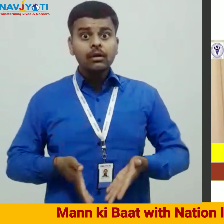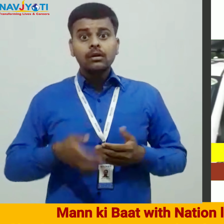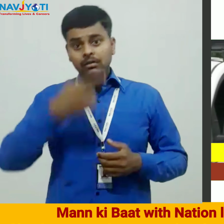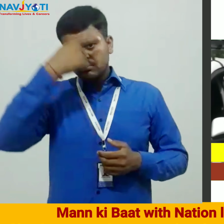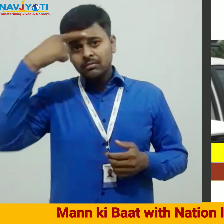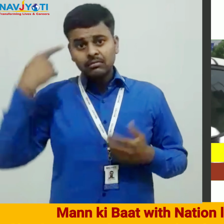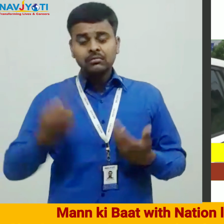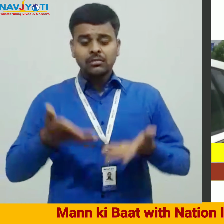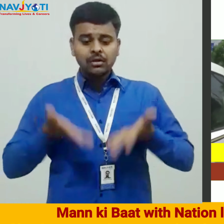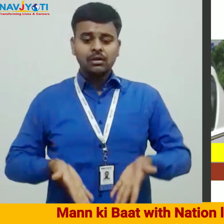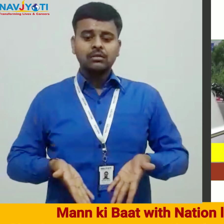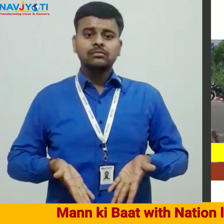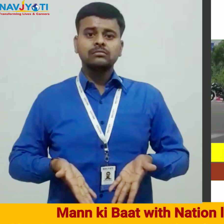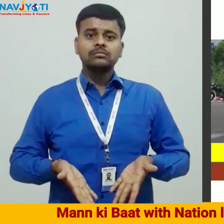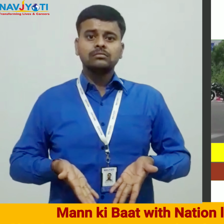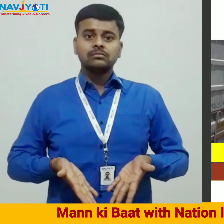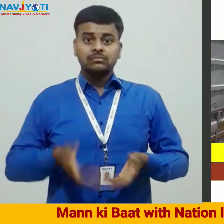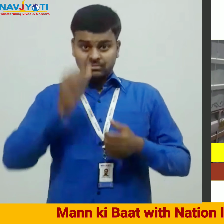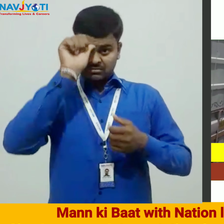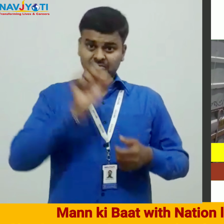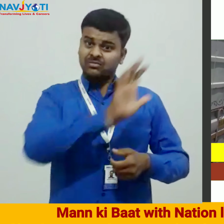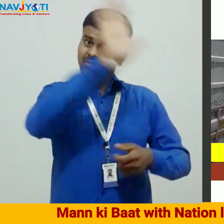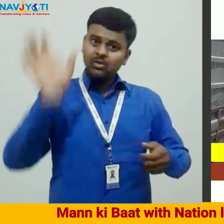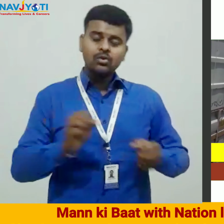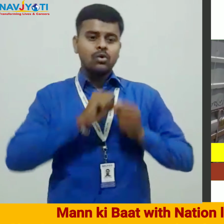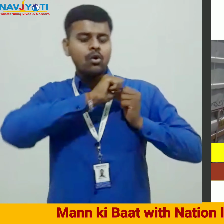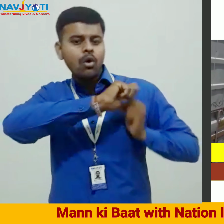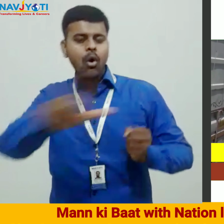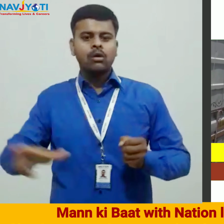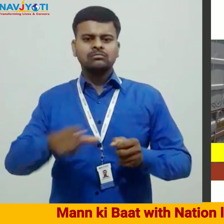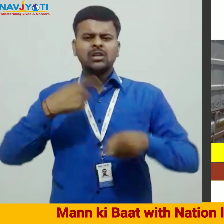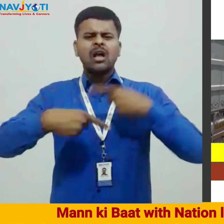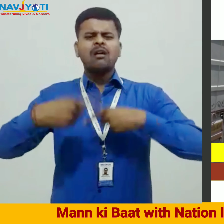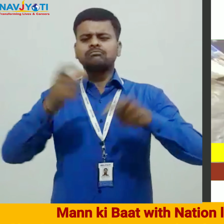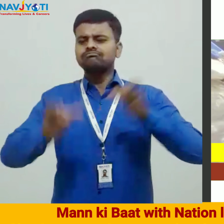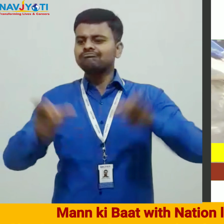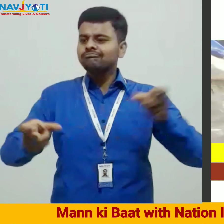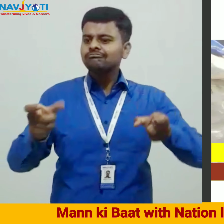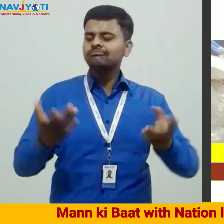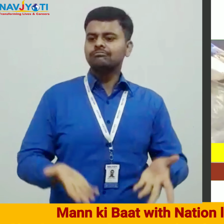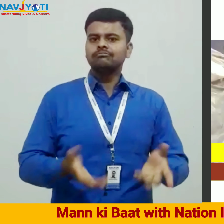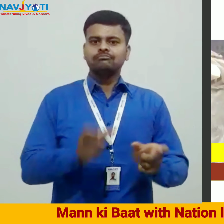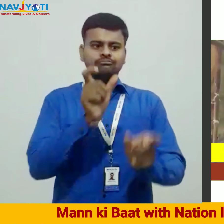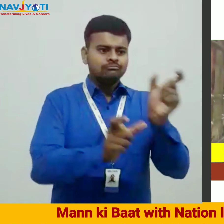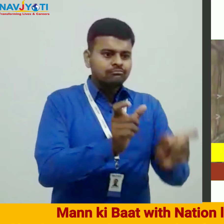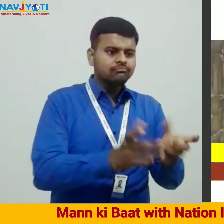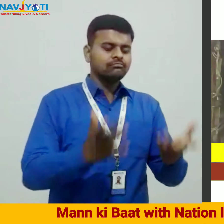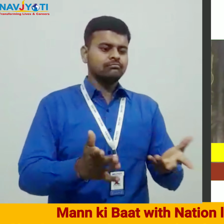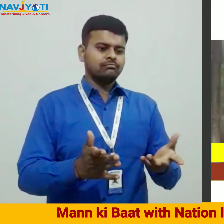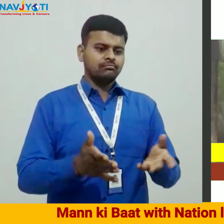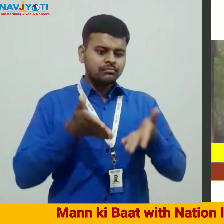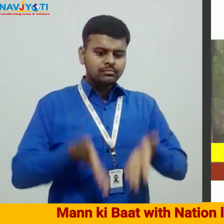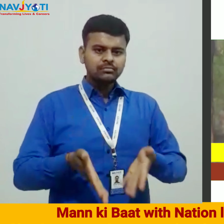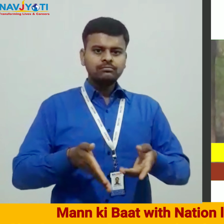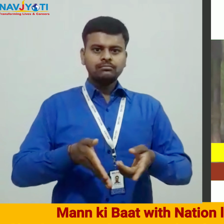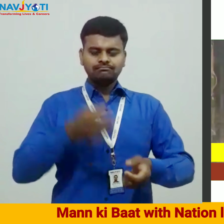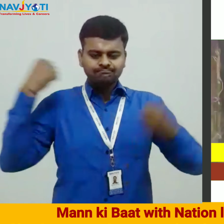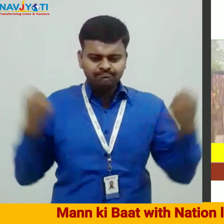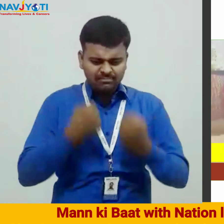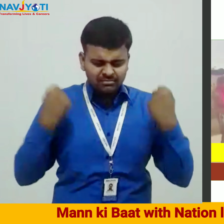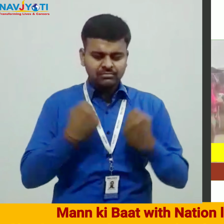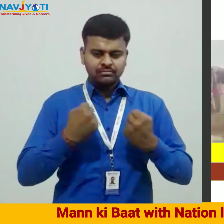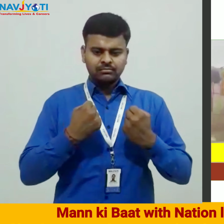हैं कि आज पूरा देश का हर नागरिक, जन जन इस लड़ाई